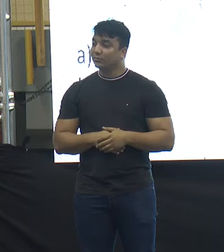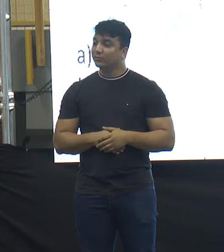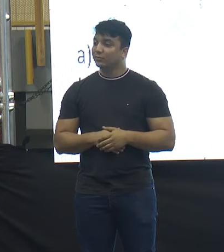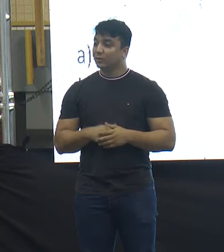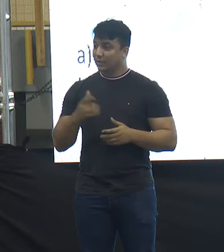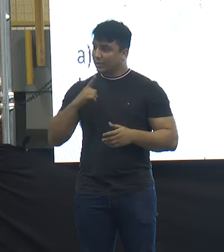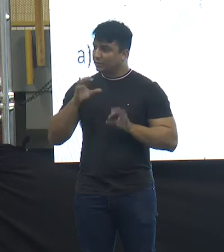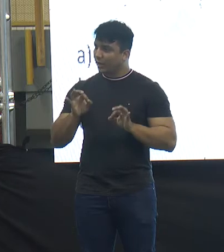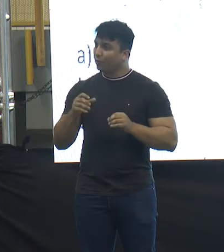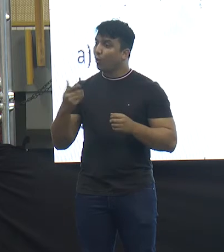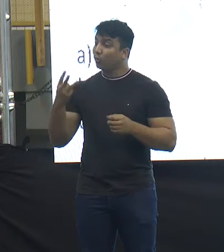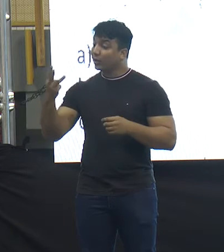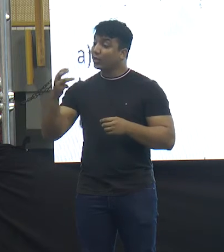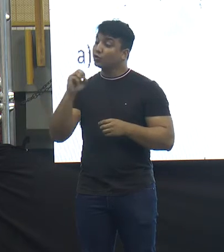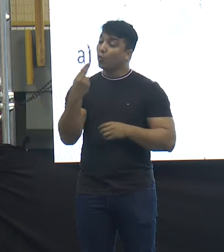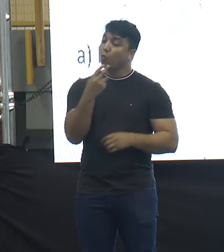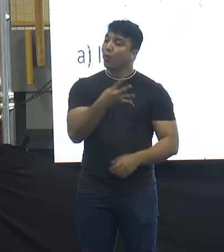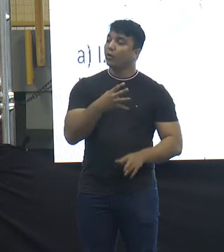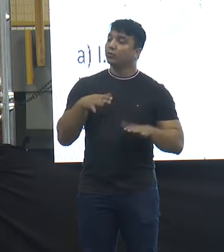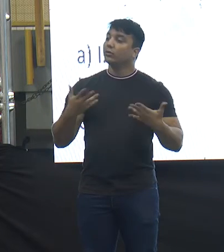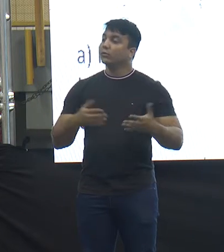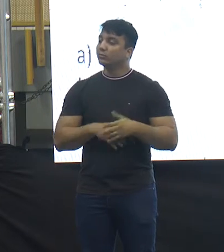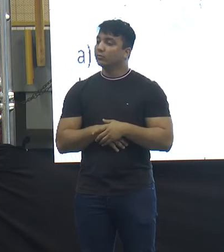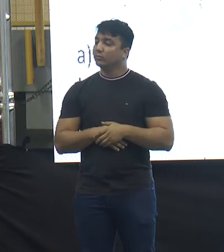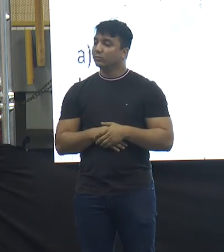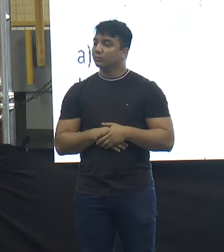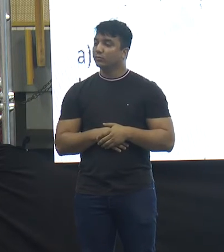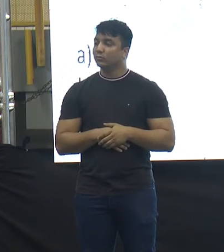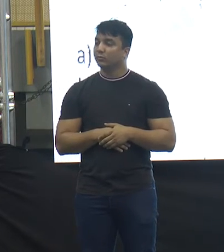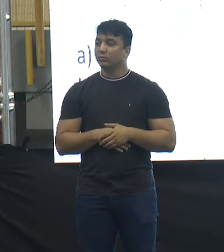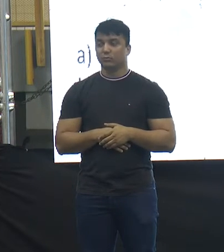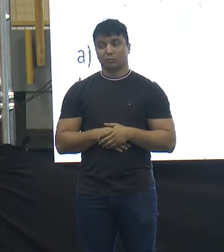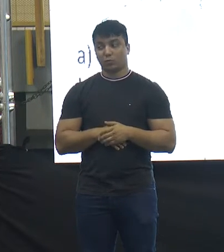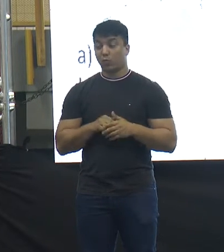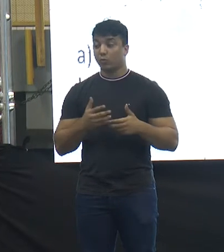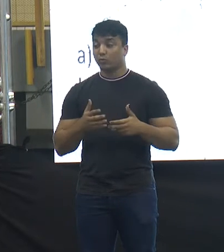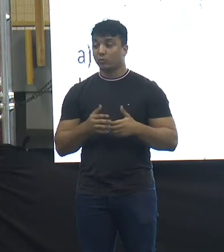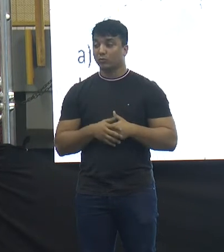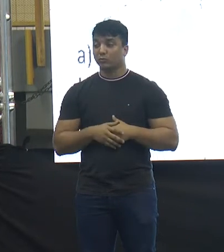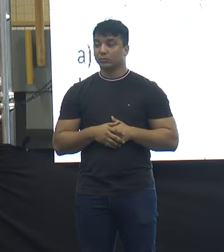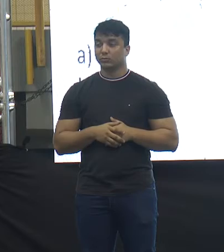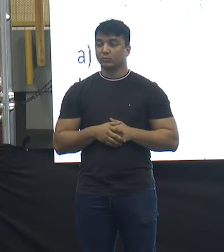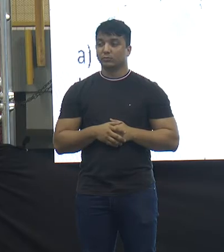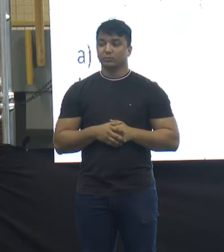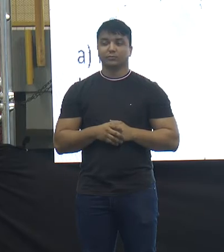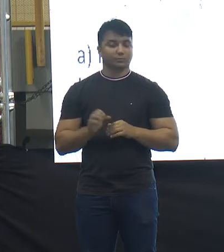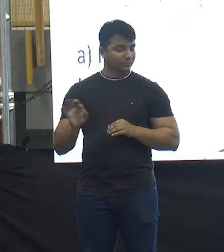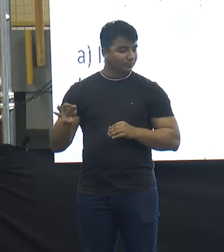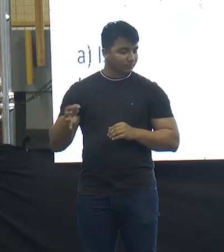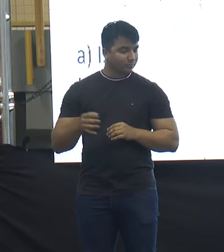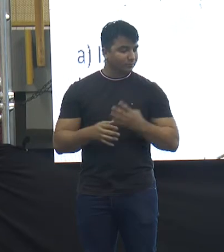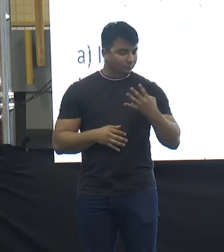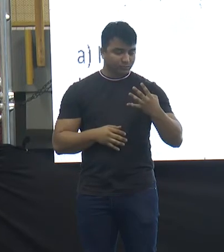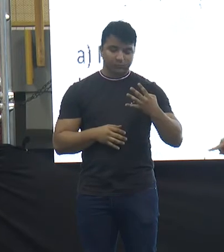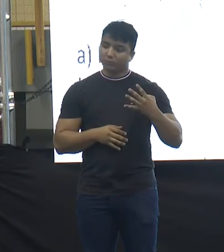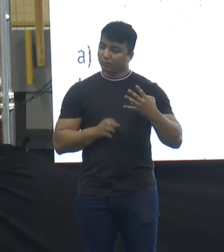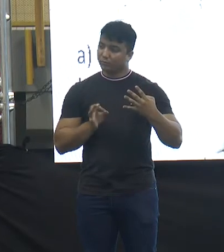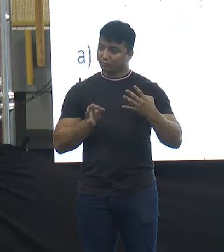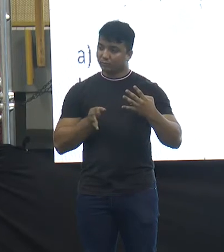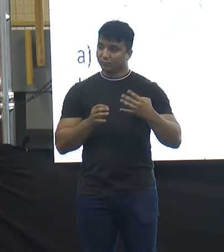rua. Olha o 3, a frente está lá para o outro lado. Olha o 4, a frente